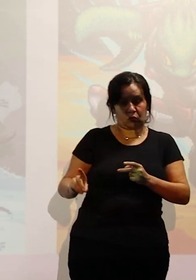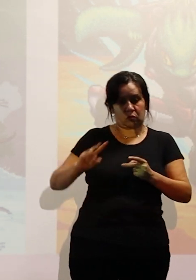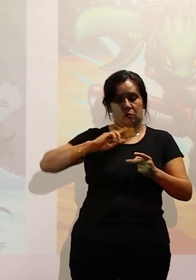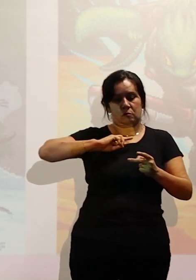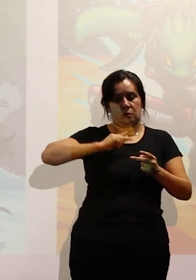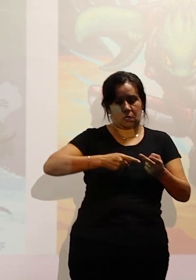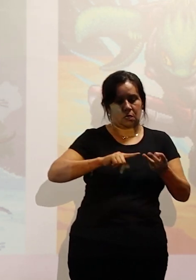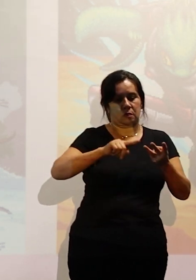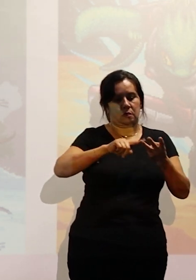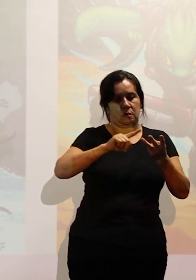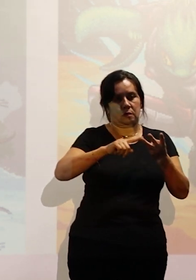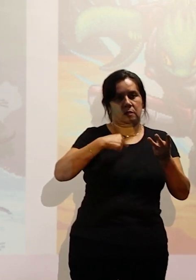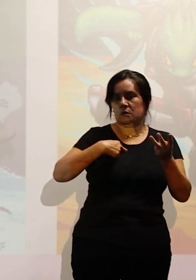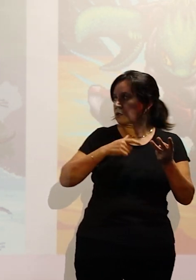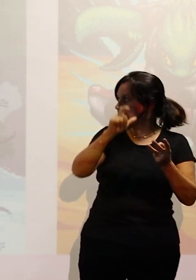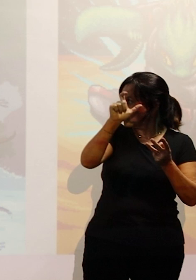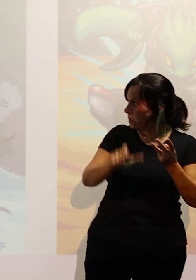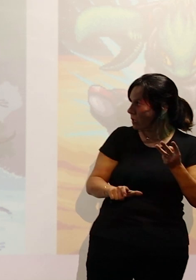ali no cantinho, que sou eu.